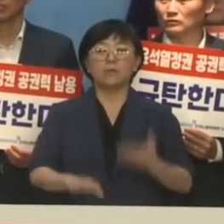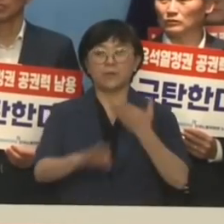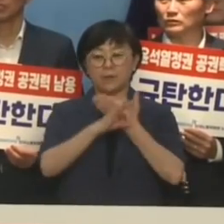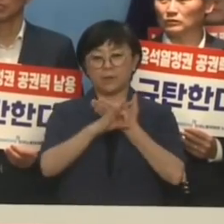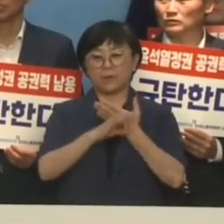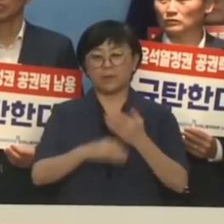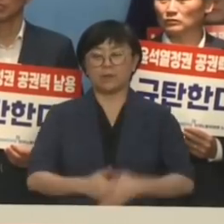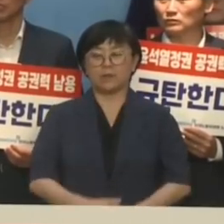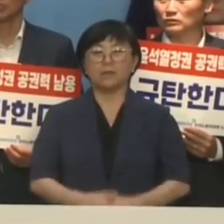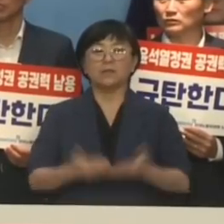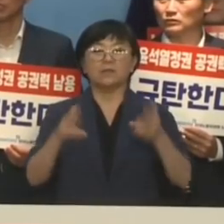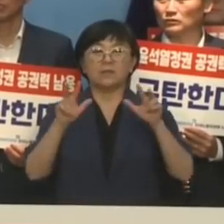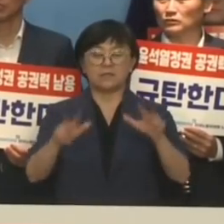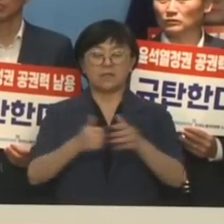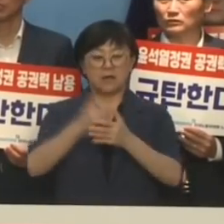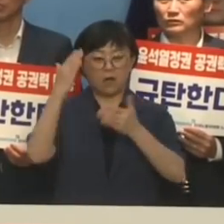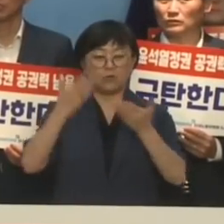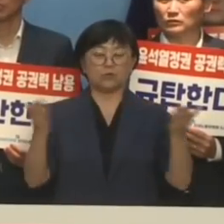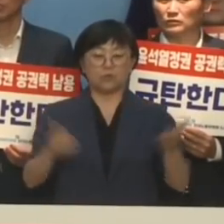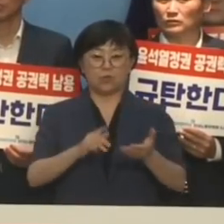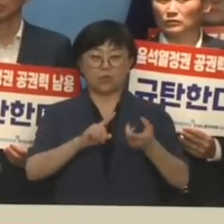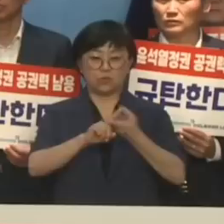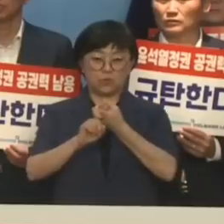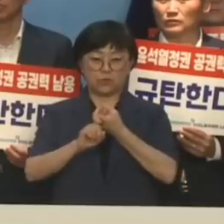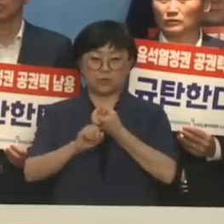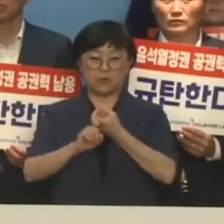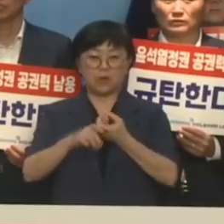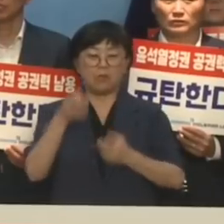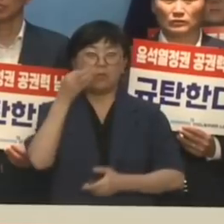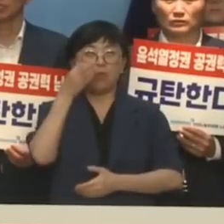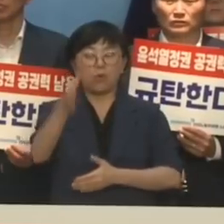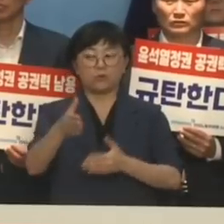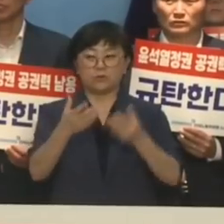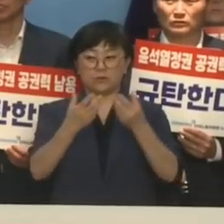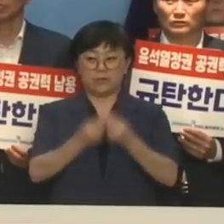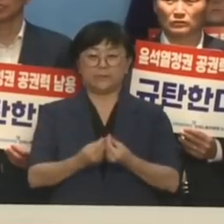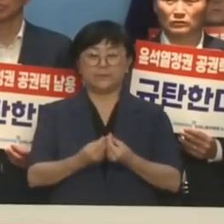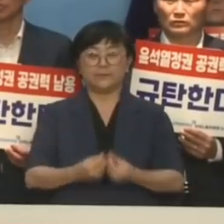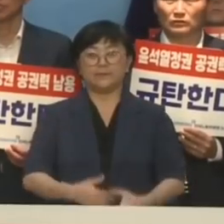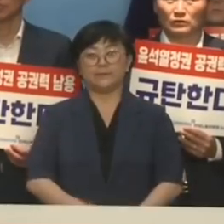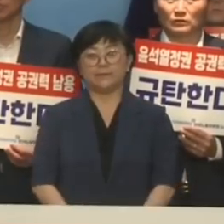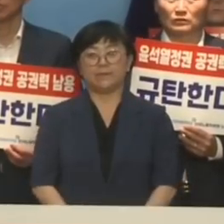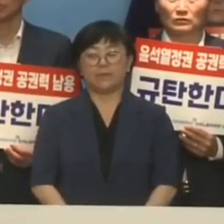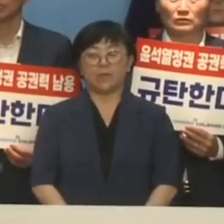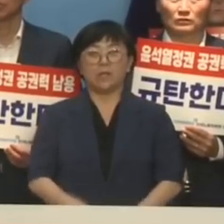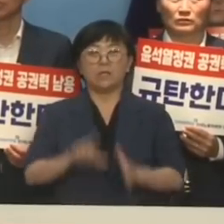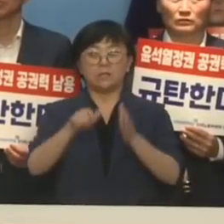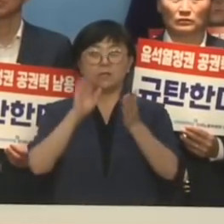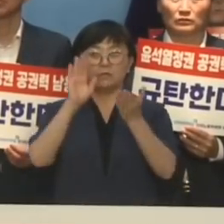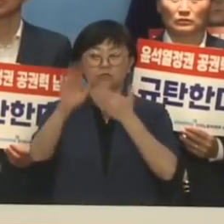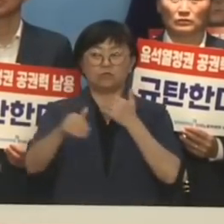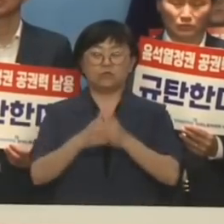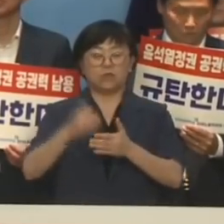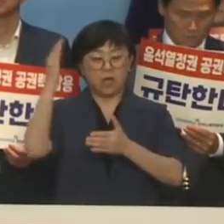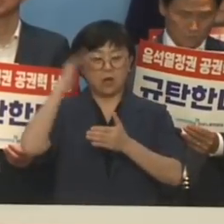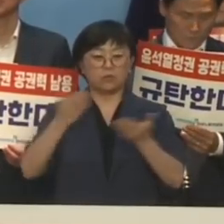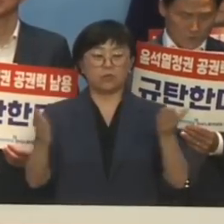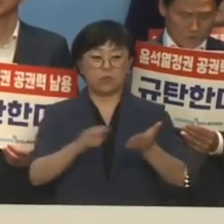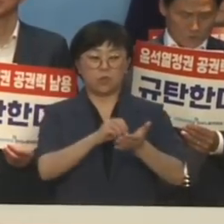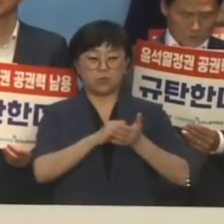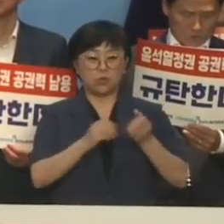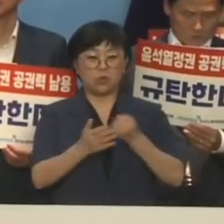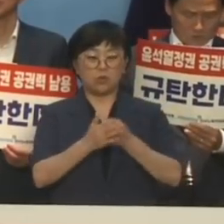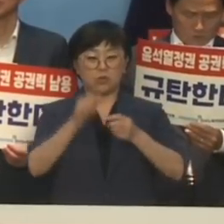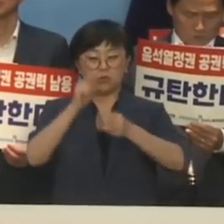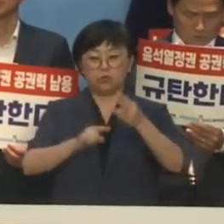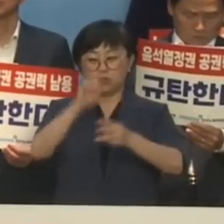그렇다면 이제 한국노총이 보여줄 차례다. 이 시간 이후 한국노총은